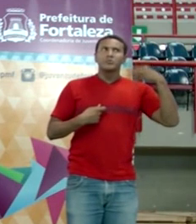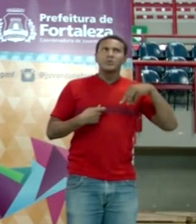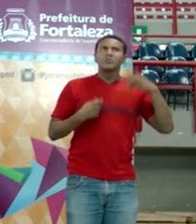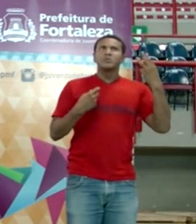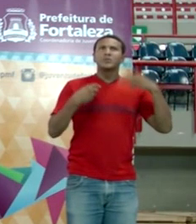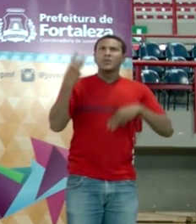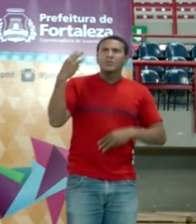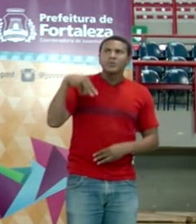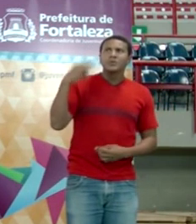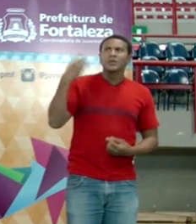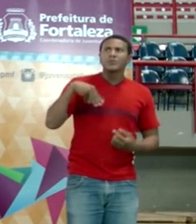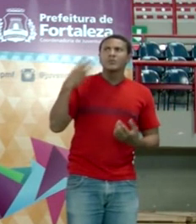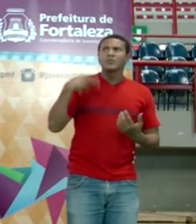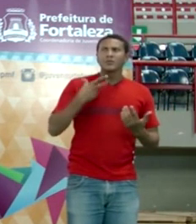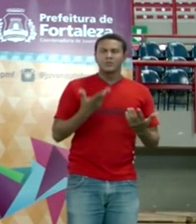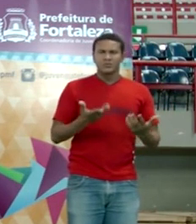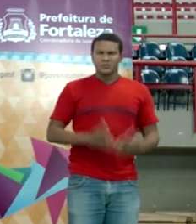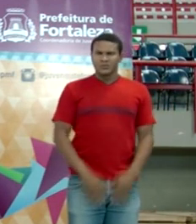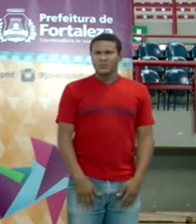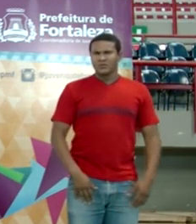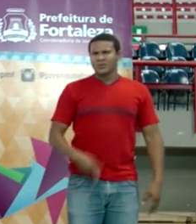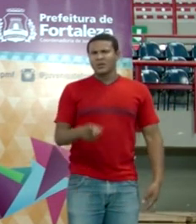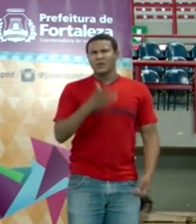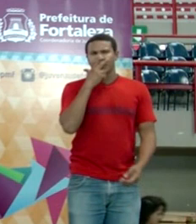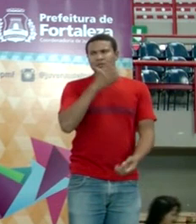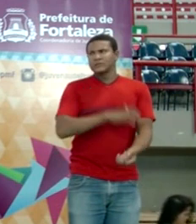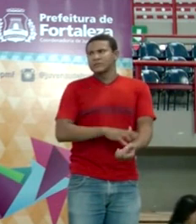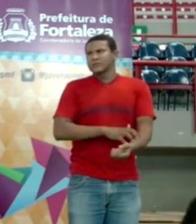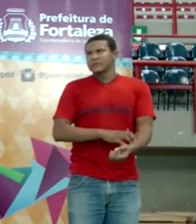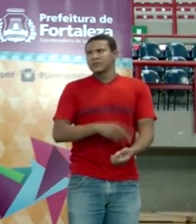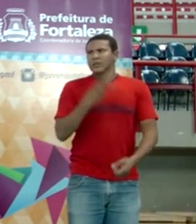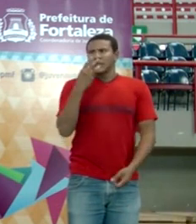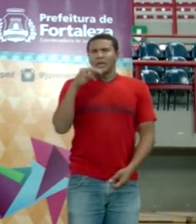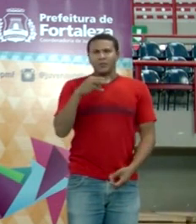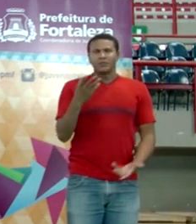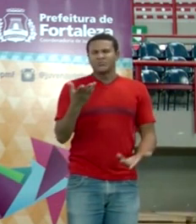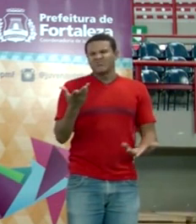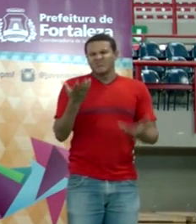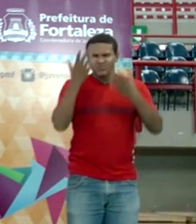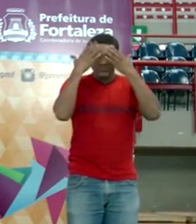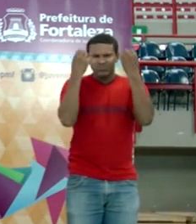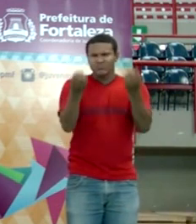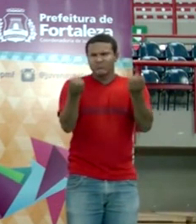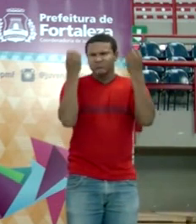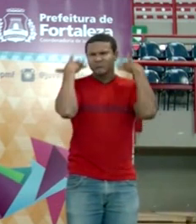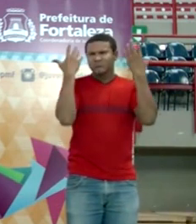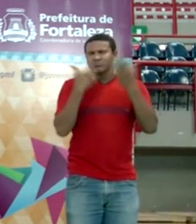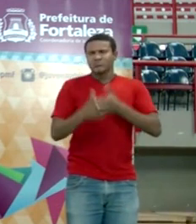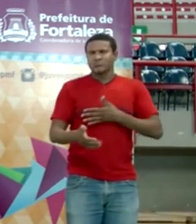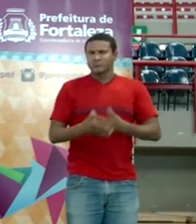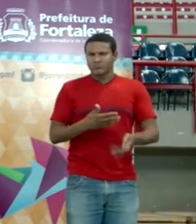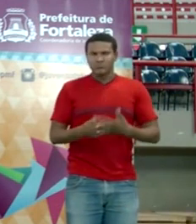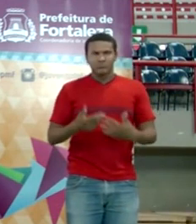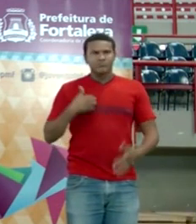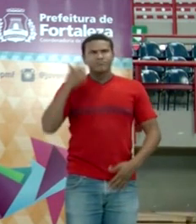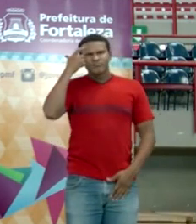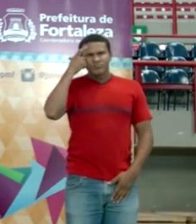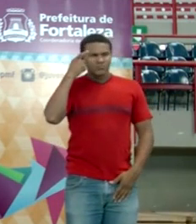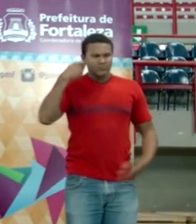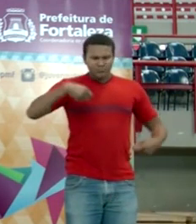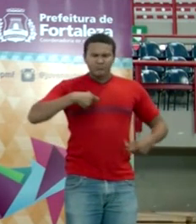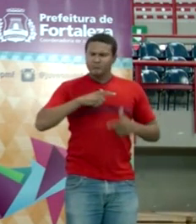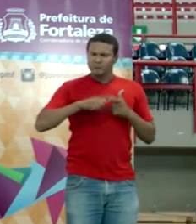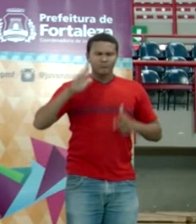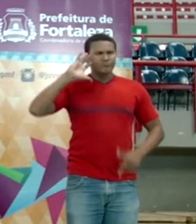tenho que ter 3 minutos. Você se estressa só em falar 3 minutos. Então não se estresse. Pense assim, poxa, eu tenho que